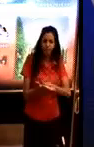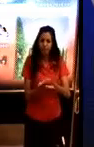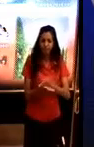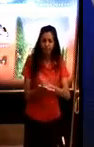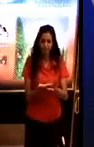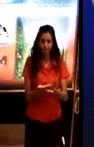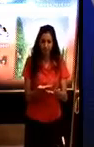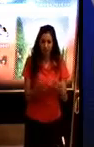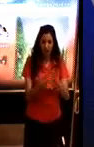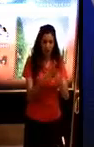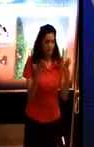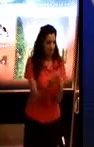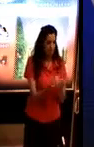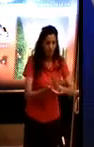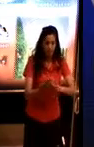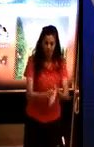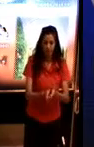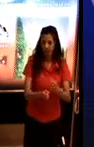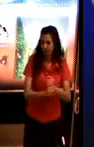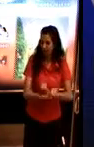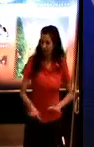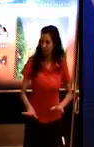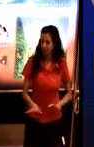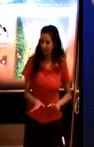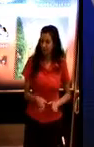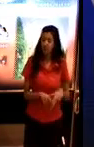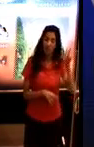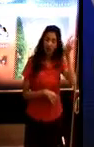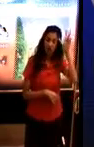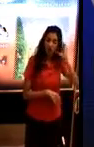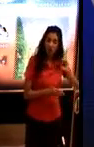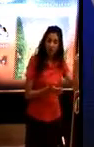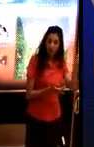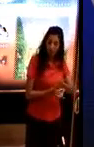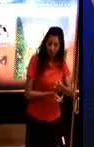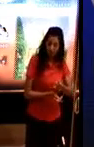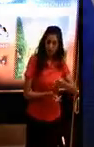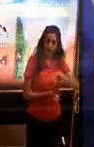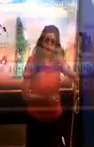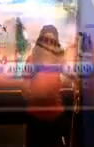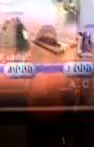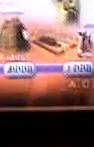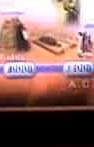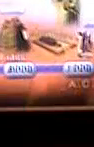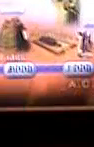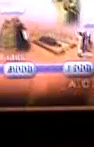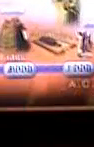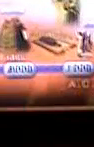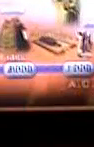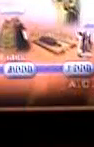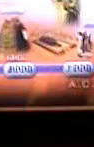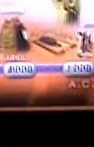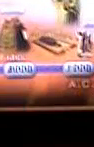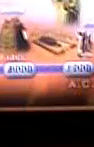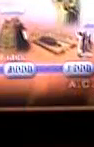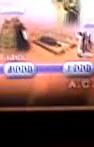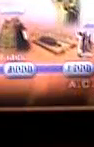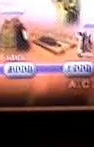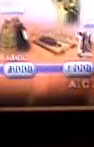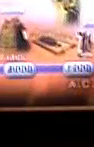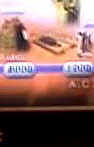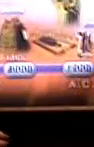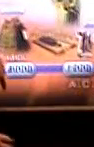tierra. El 80% de la población de los habitantes de este mundo viven en